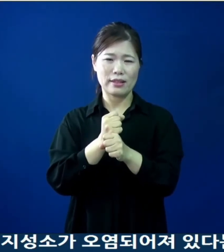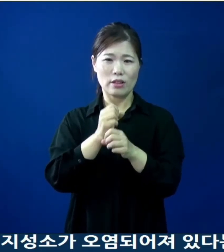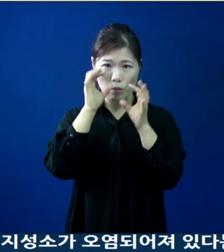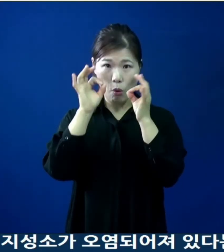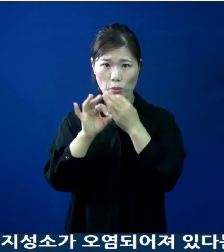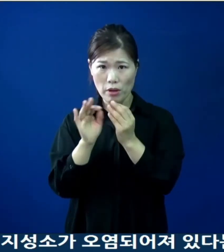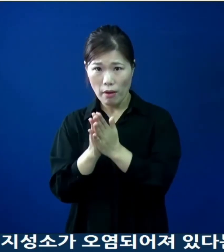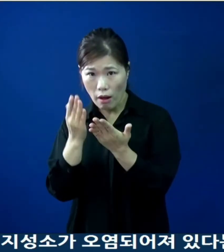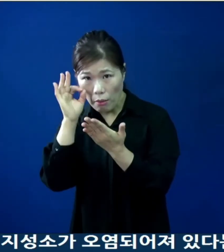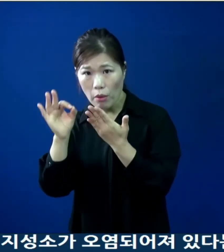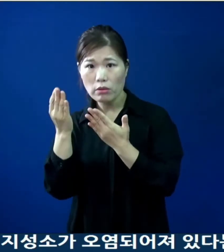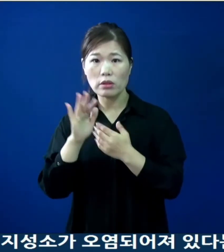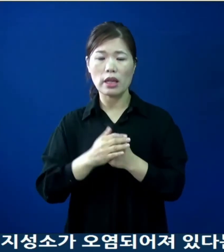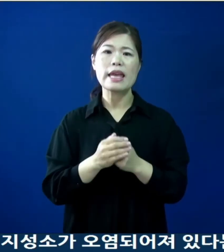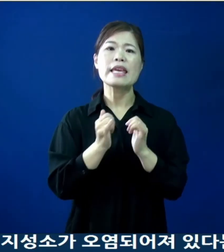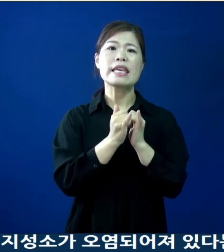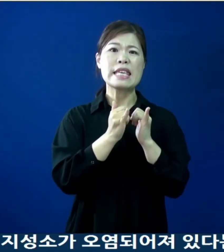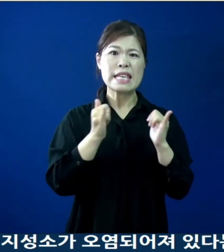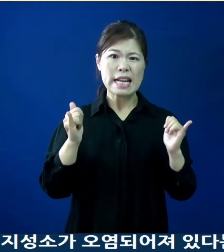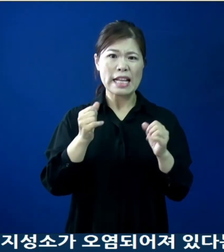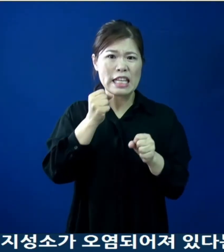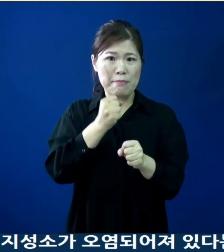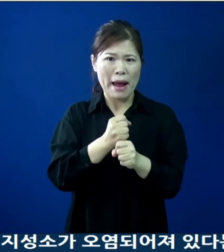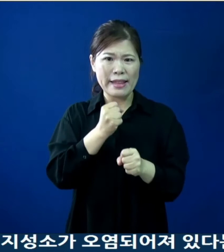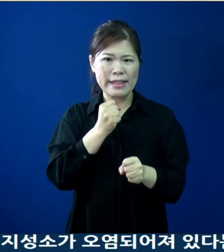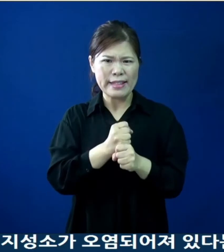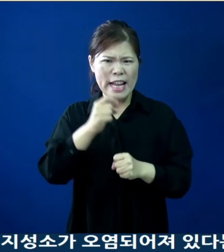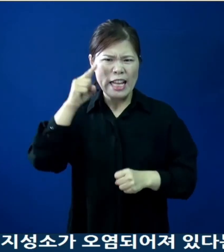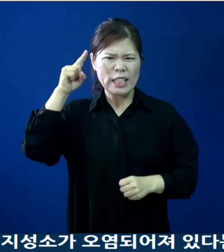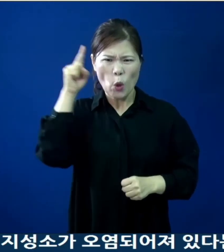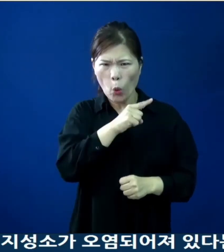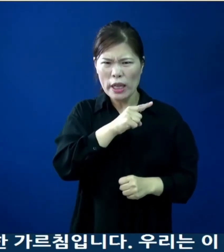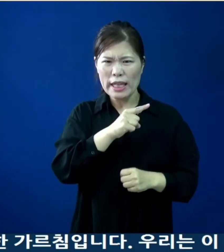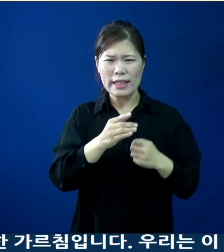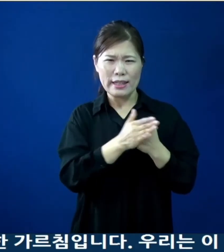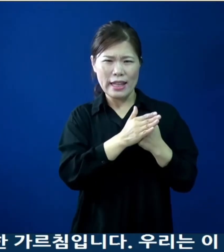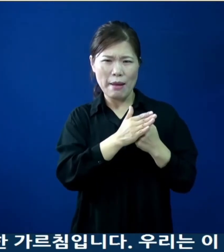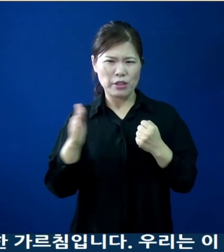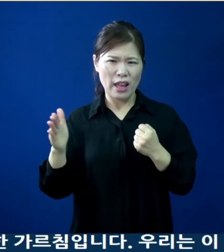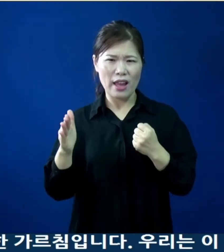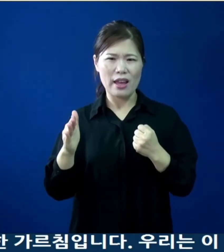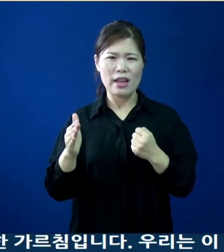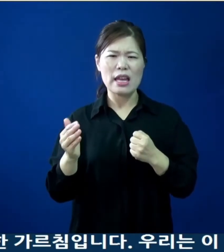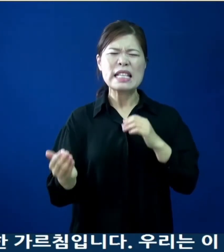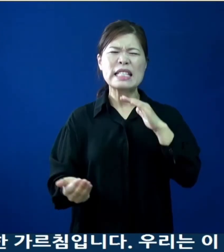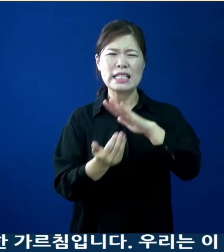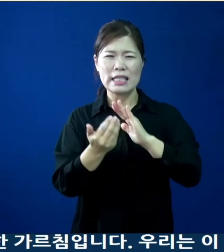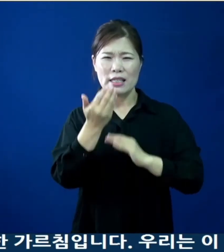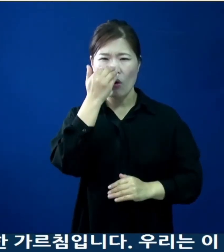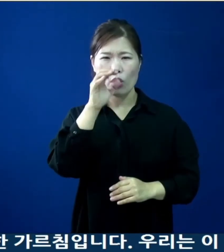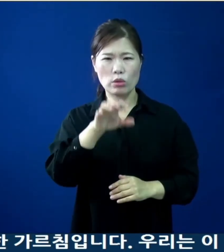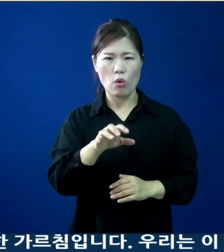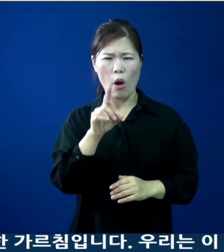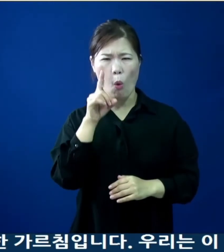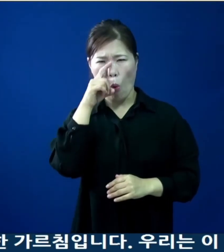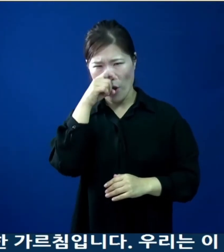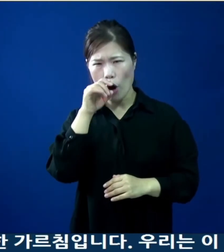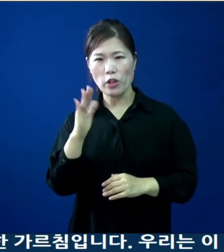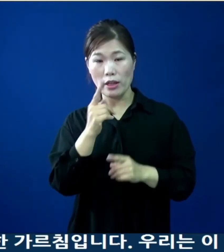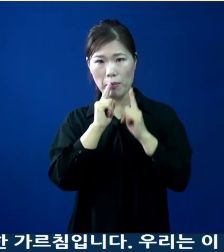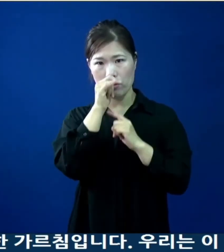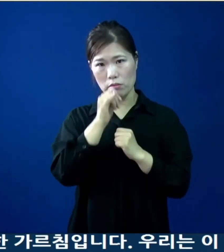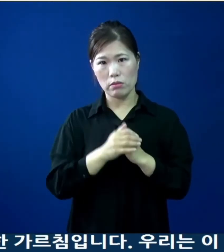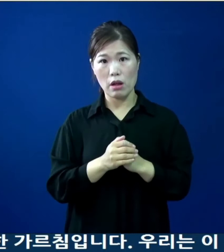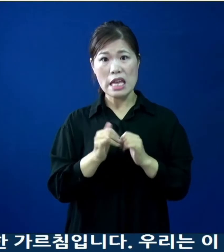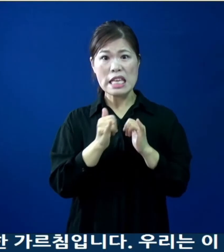때문에 지성소가 오염되어 있다, 이렇게 설명을 합니다. 인간의 죄는 도끼를 품는다,